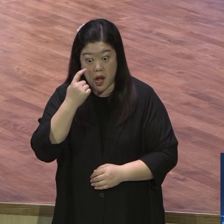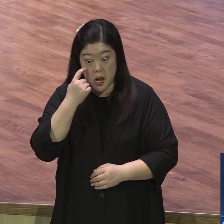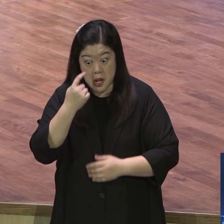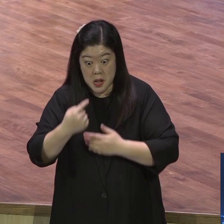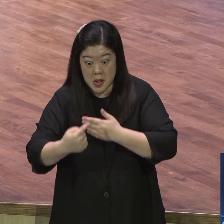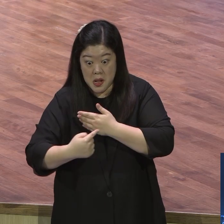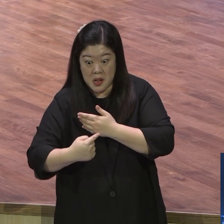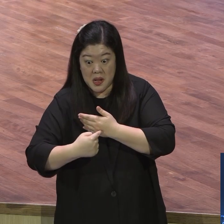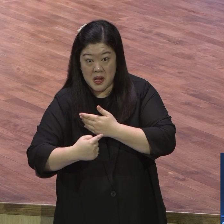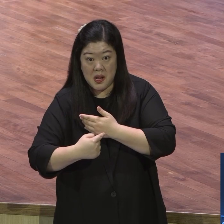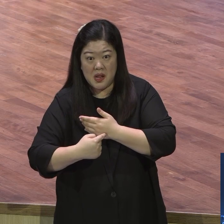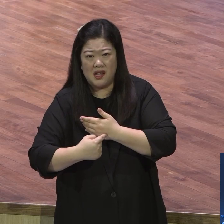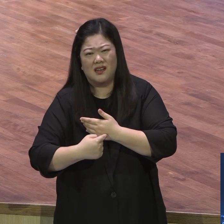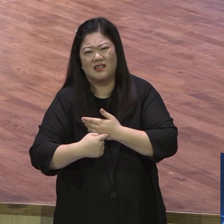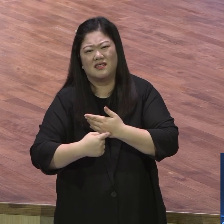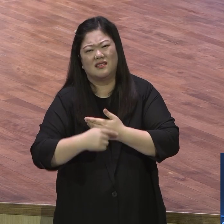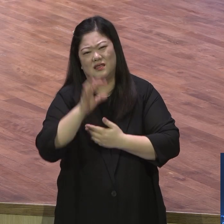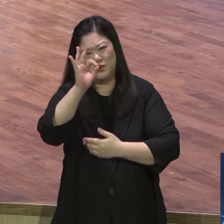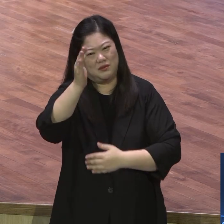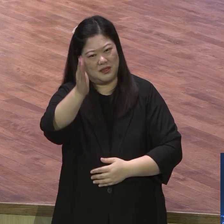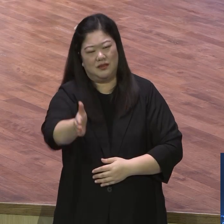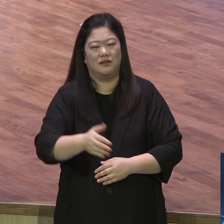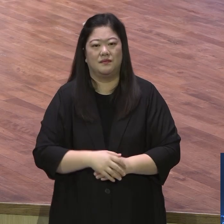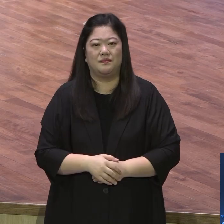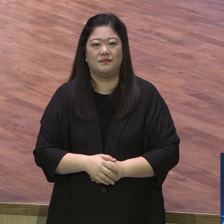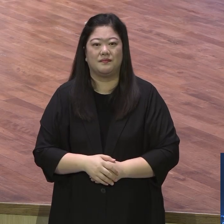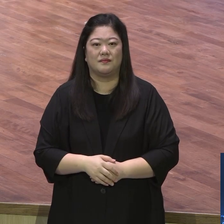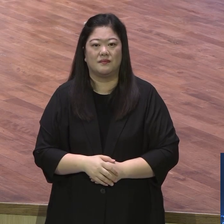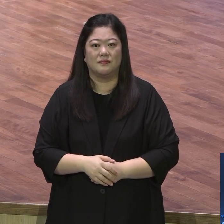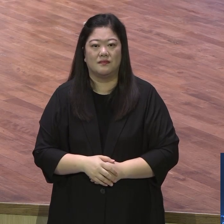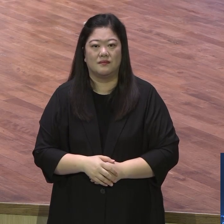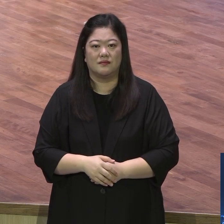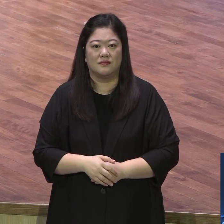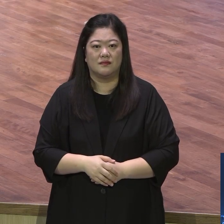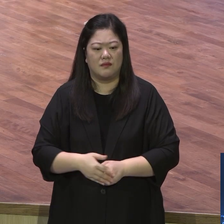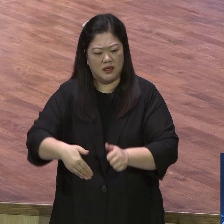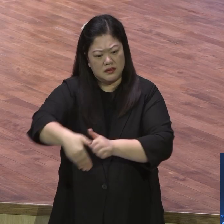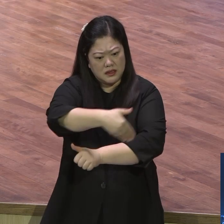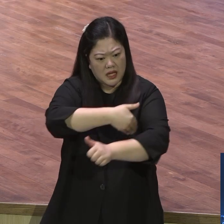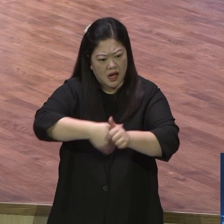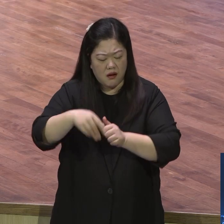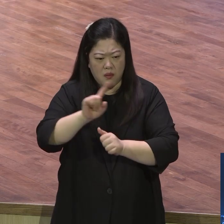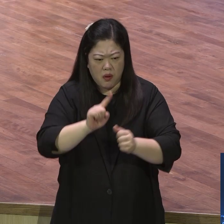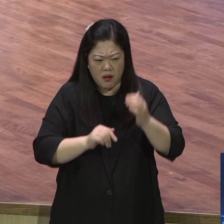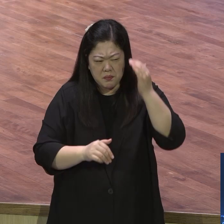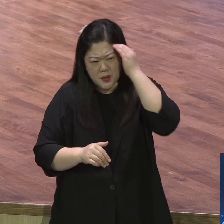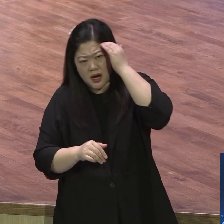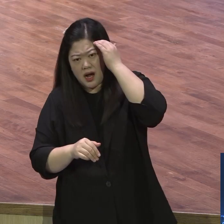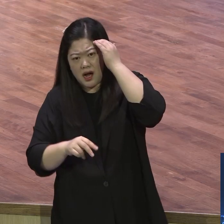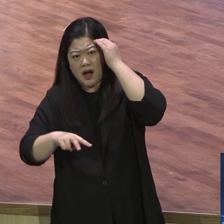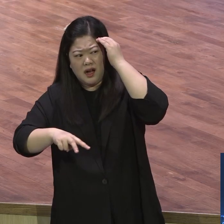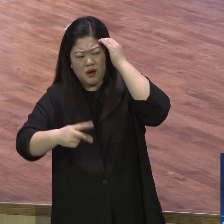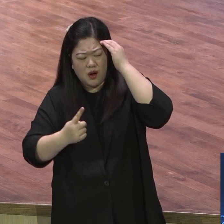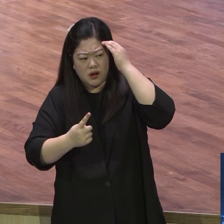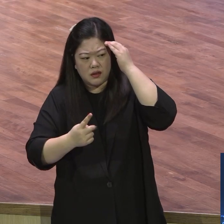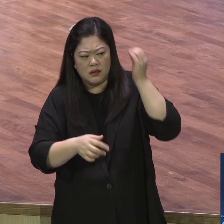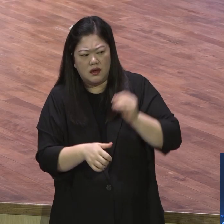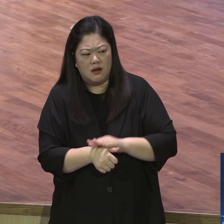눈앞에 어떤 장애물이 여러분 있다 할지라도 움츠러들지 마시고